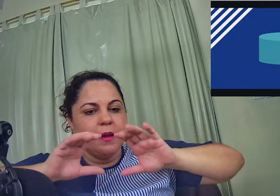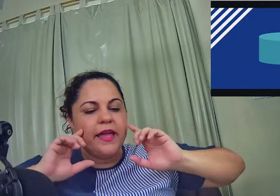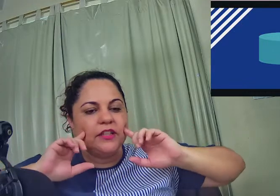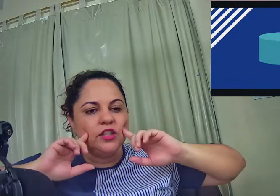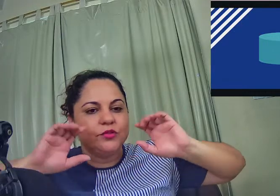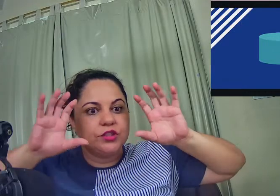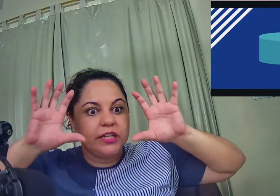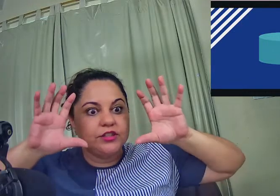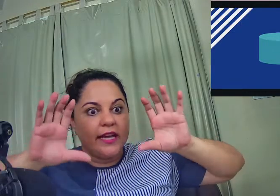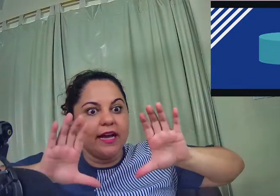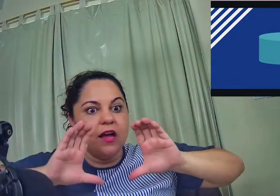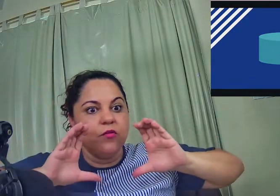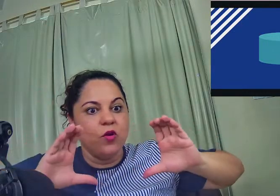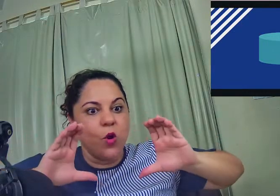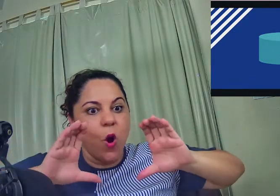Enche a bochecha, regala o olho, ó.